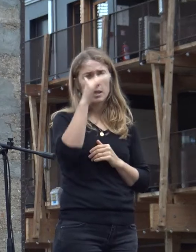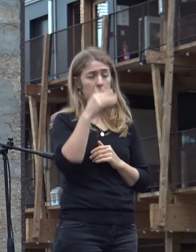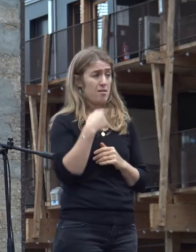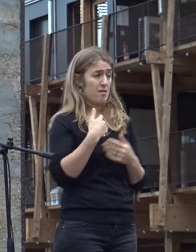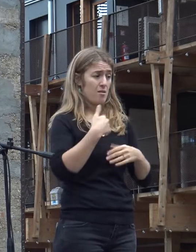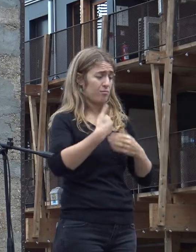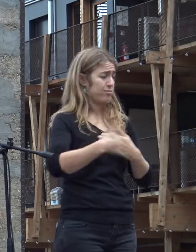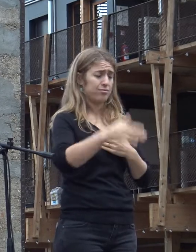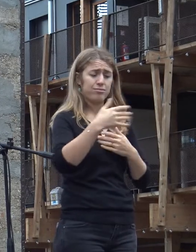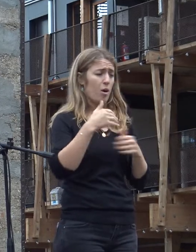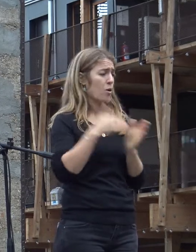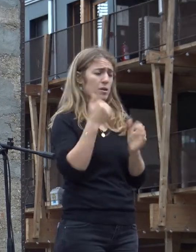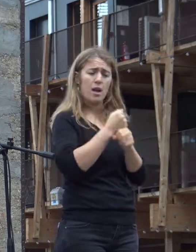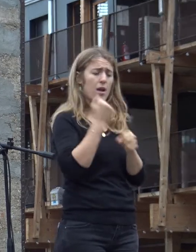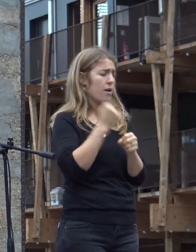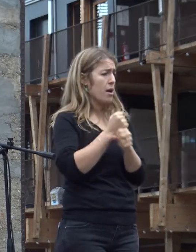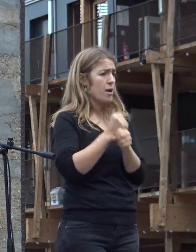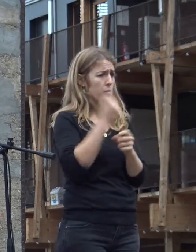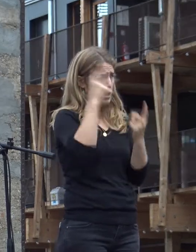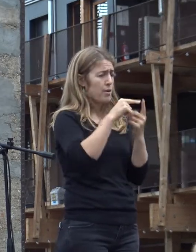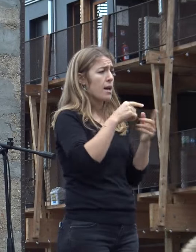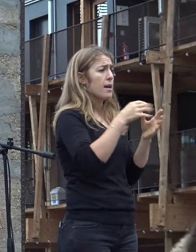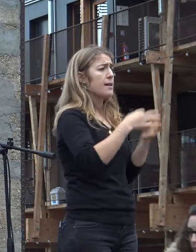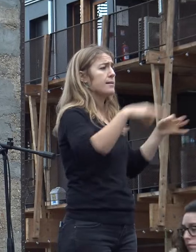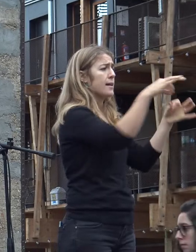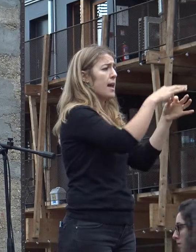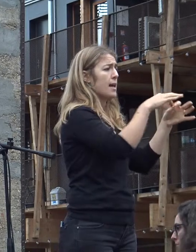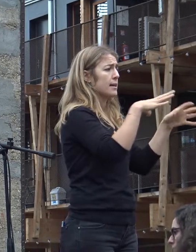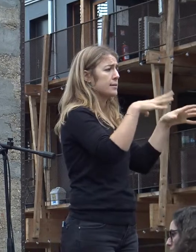la planche pour pouvoir récupérer les terres